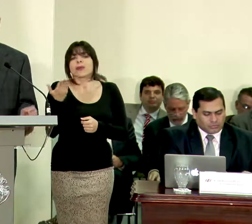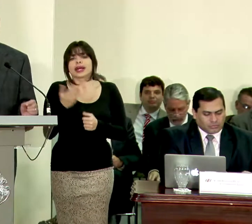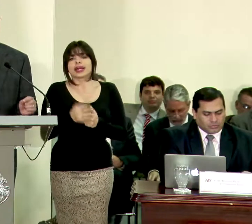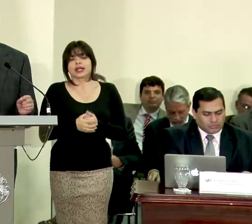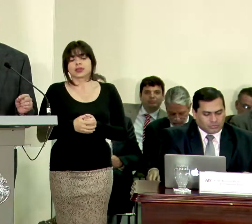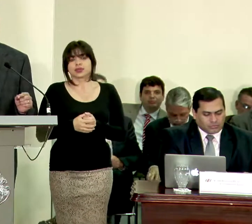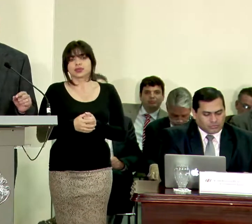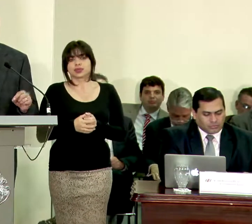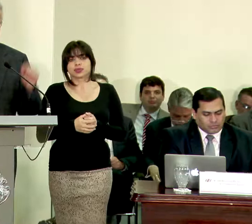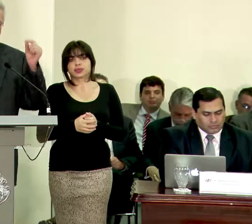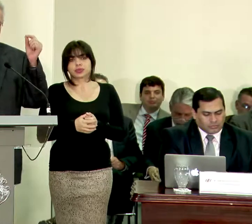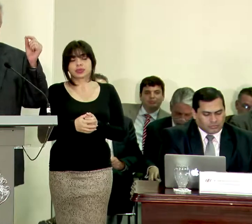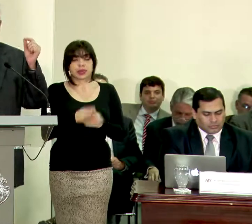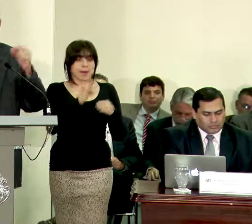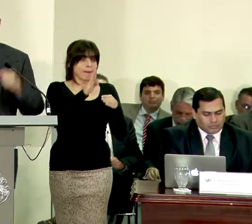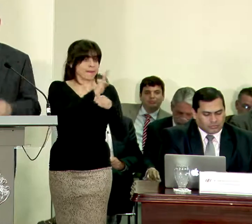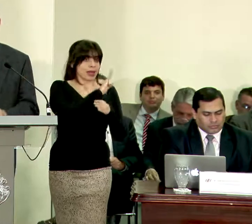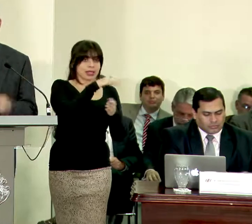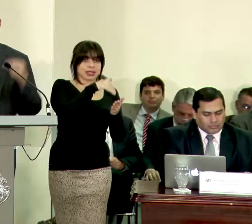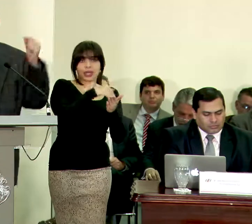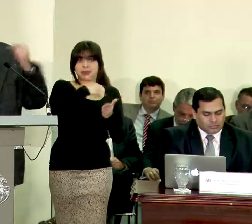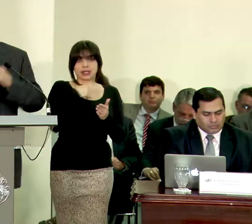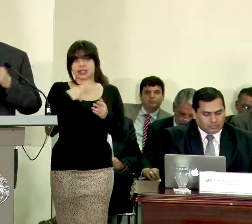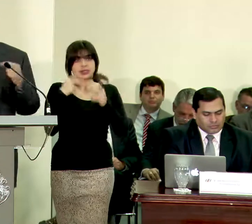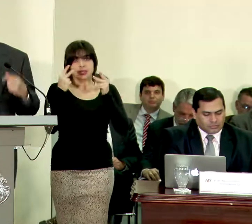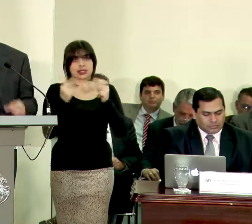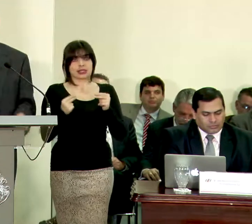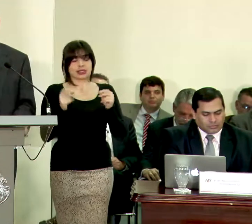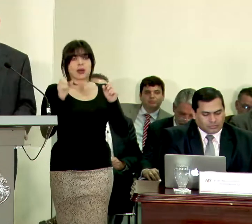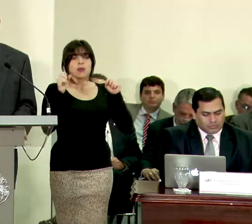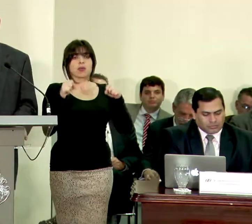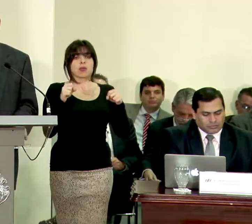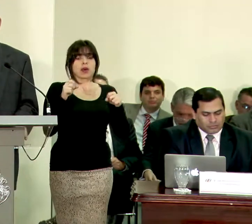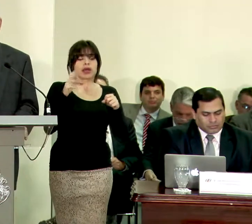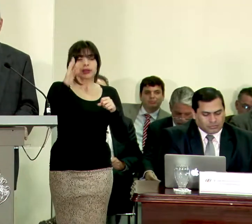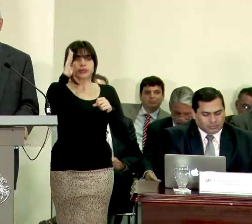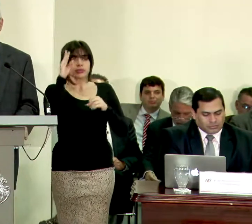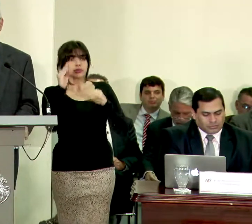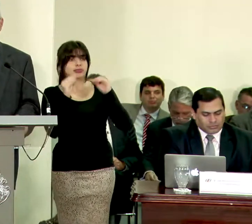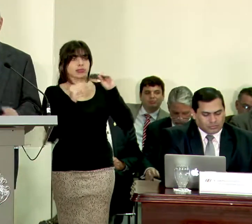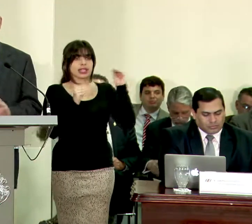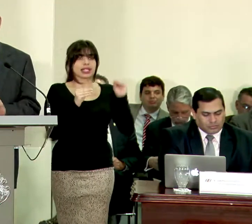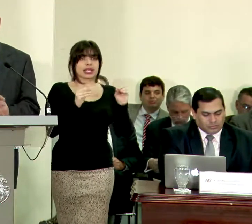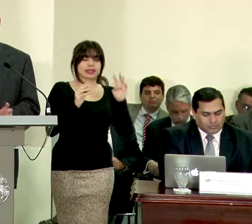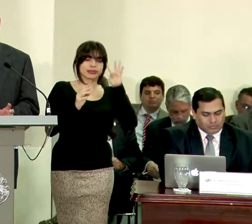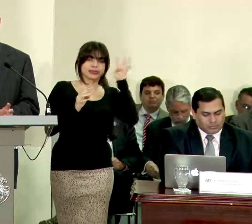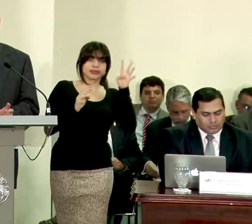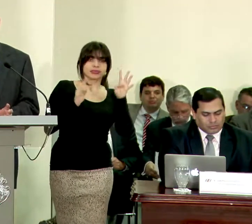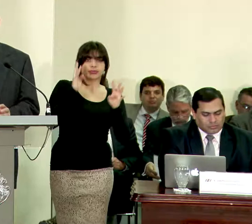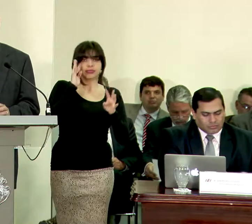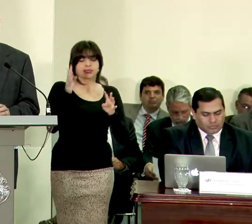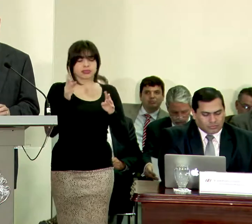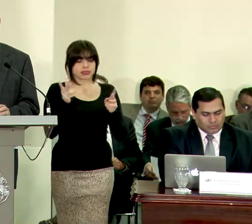que ni el Banco Central ni el Ministerio de Hacienda salgan con tasas de interés, digamos, que uno las puede considerar que están